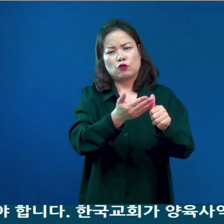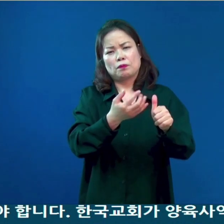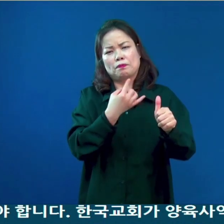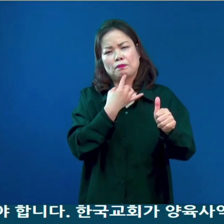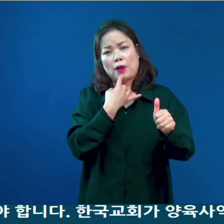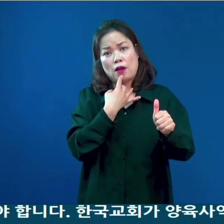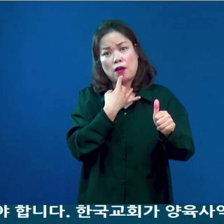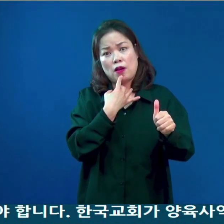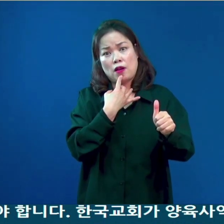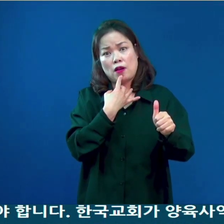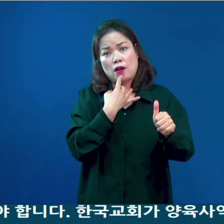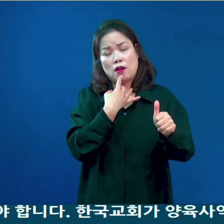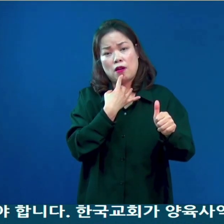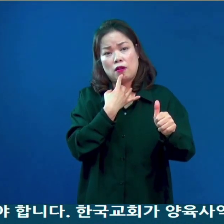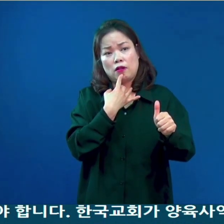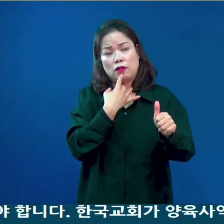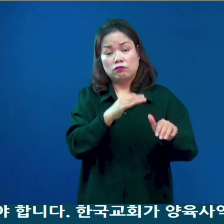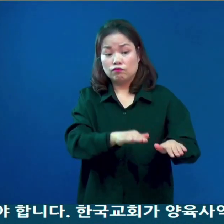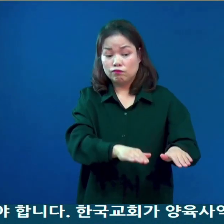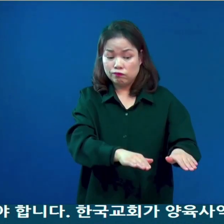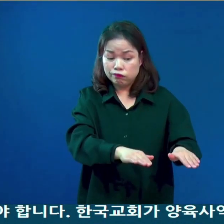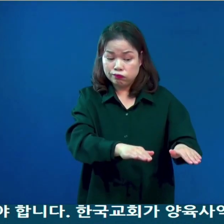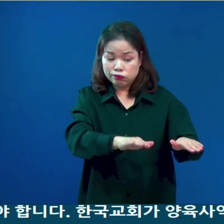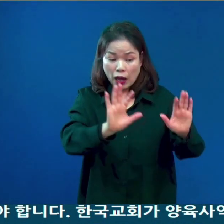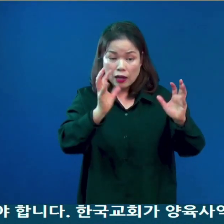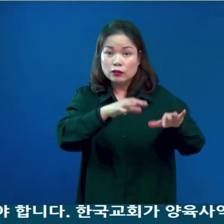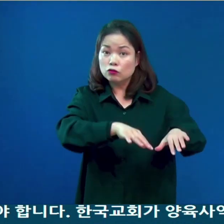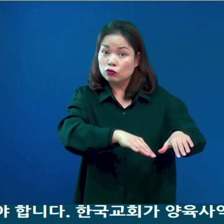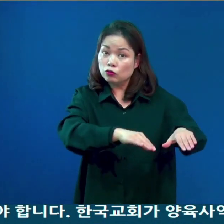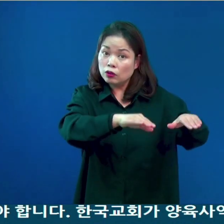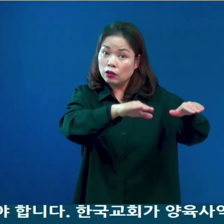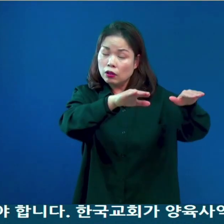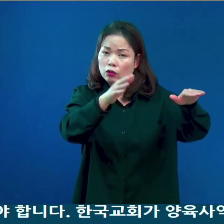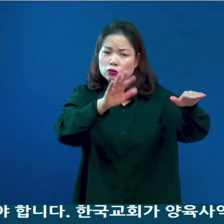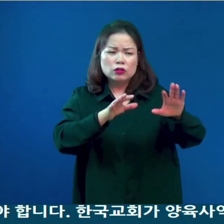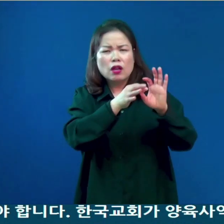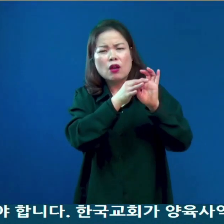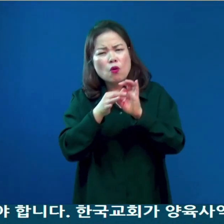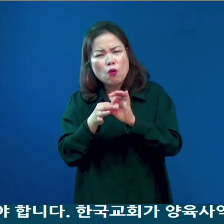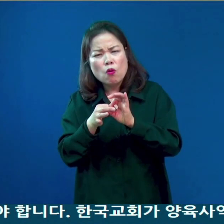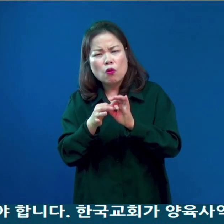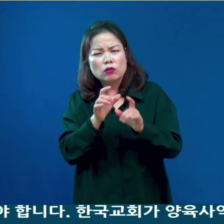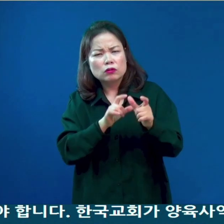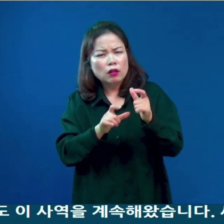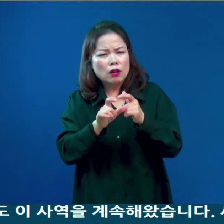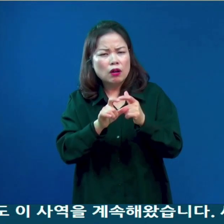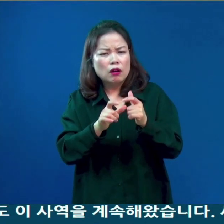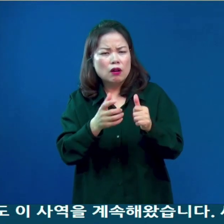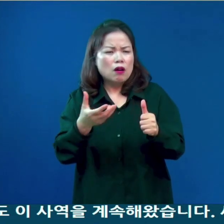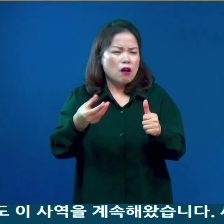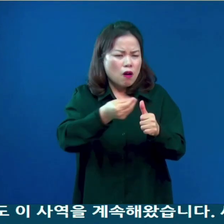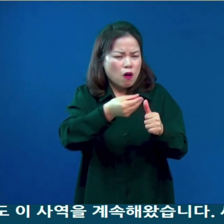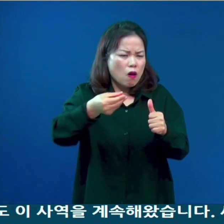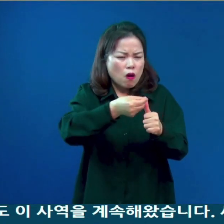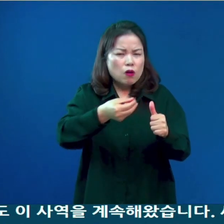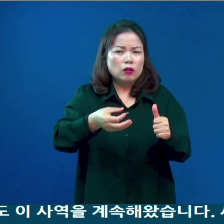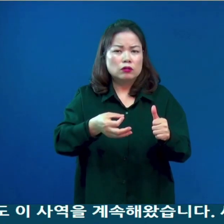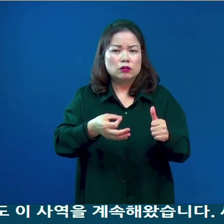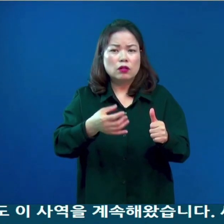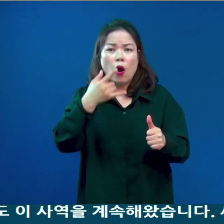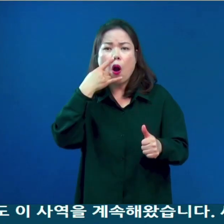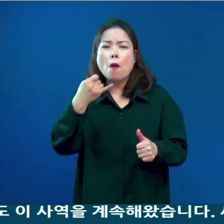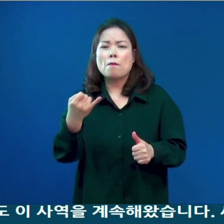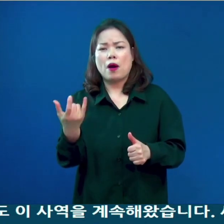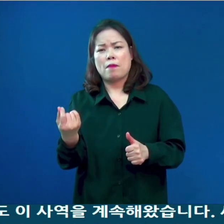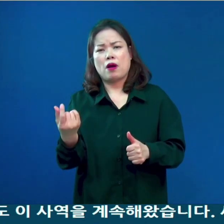거예요. 그럼 잘하잖아요. 아이들은 잘하거든요. 근데 우리는 계속해서 더 젖먹어라, 더 줘야 된다, 엄마의 마음을